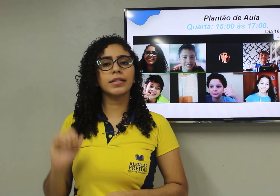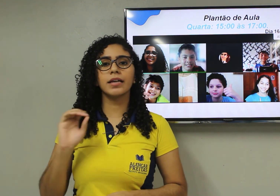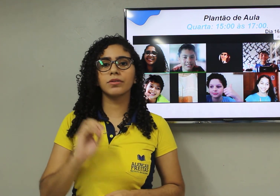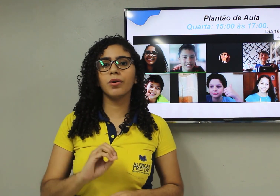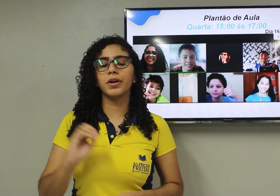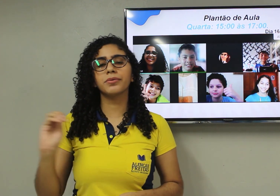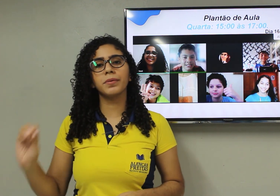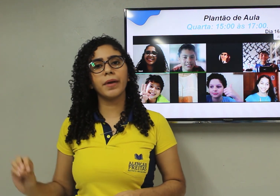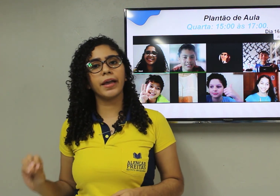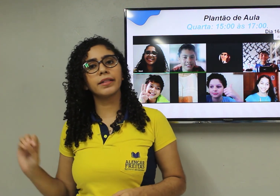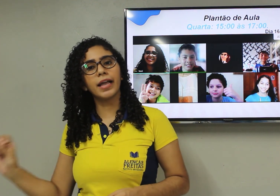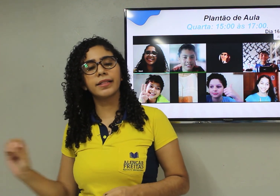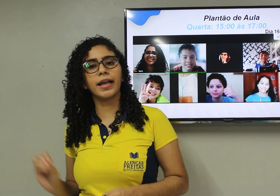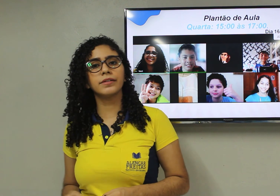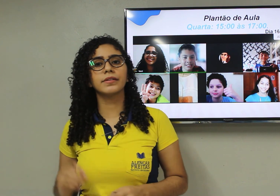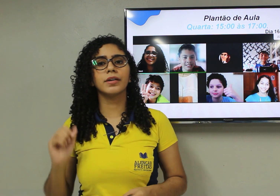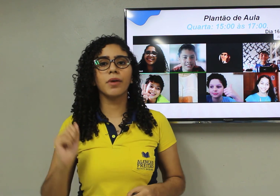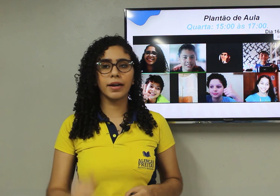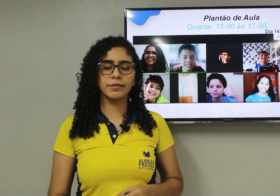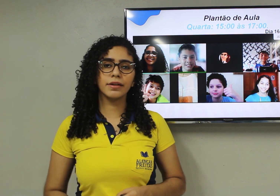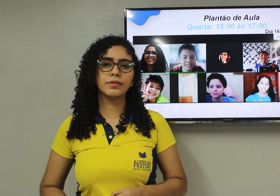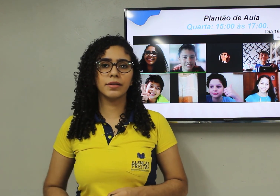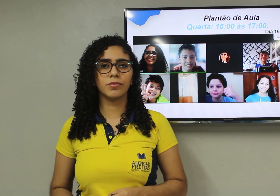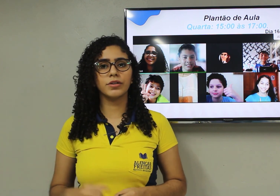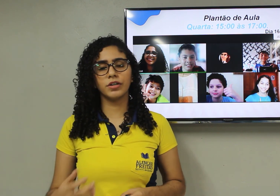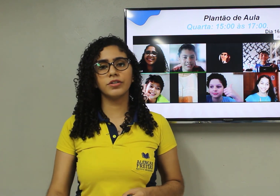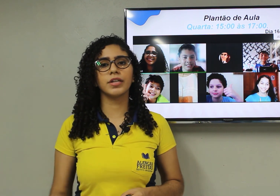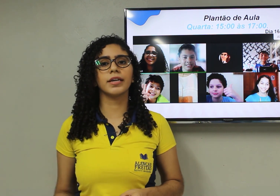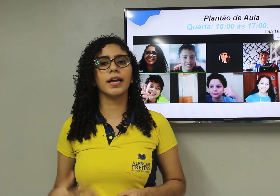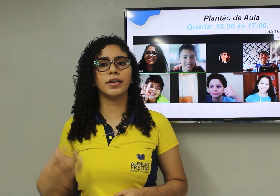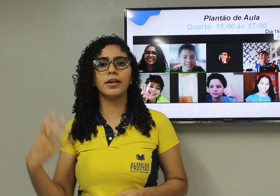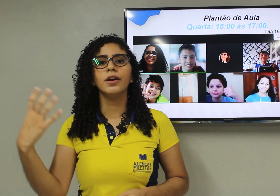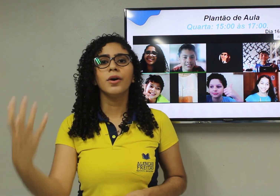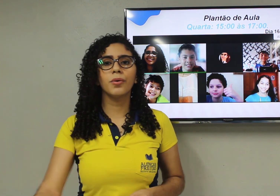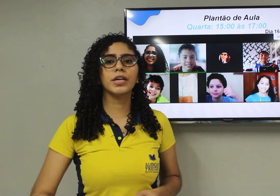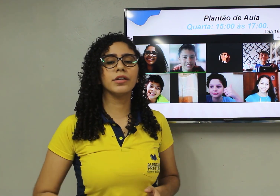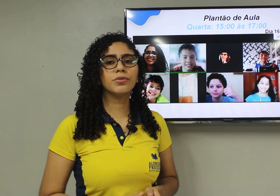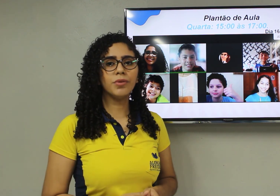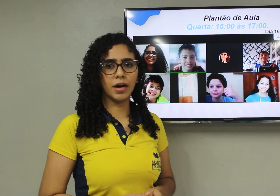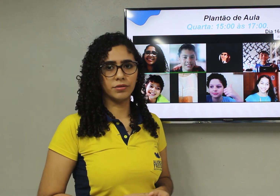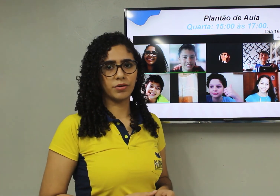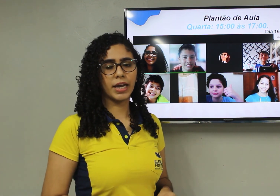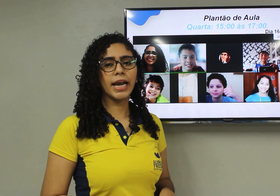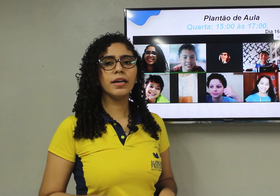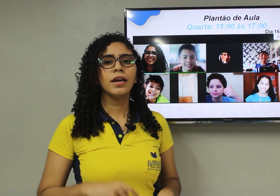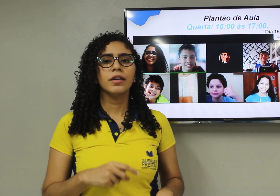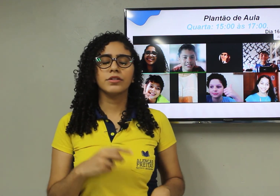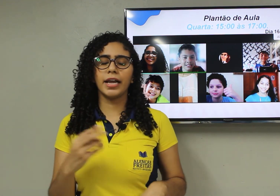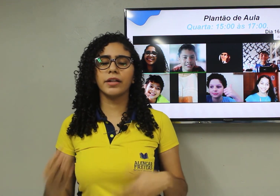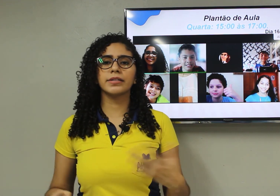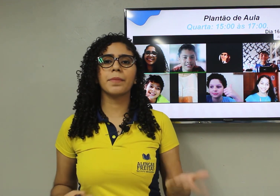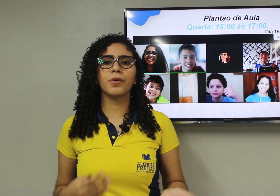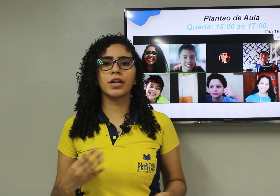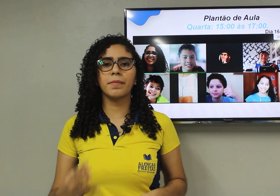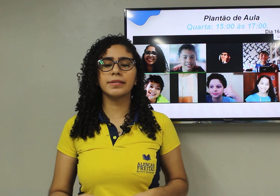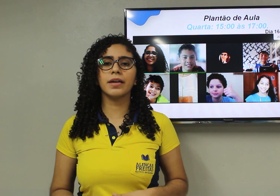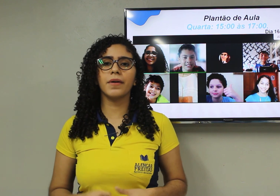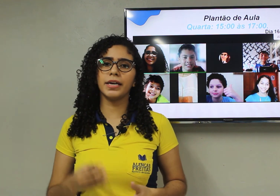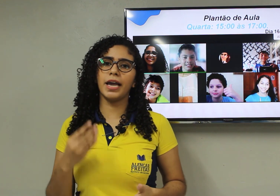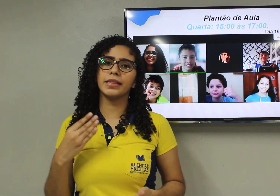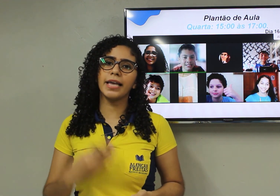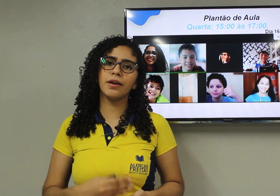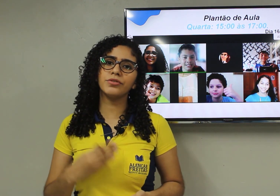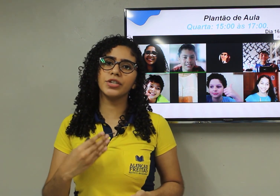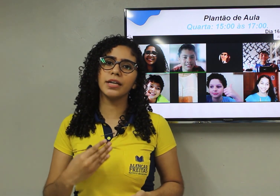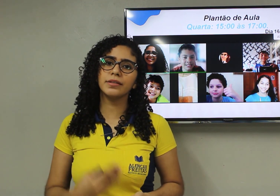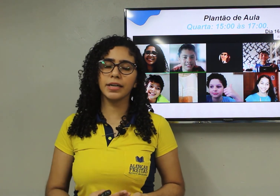manhã, das 8h30 até 10h45, a gente tem aí o quinto ano, ok? Tendo essa programação